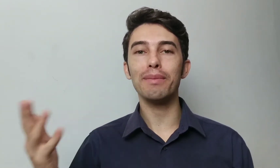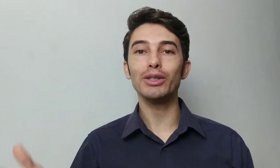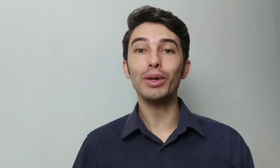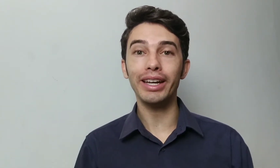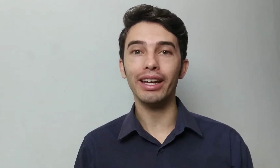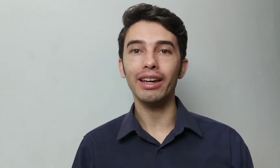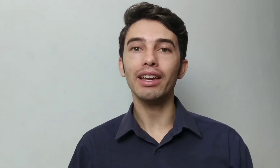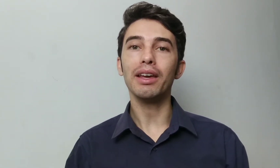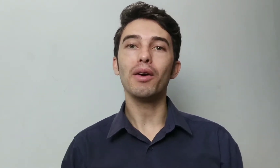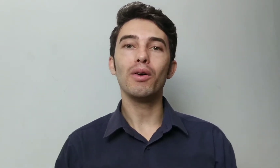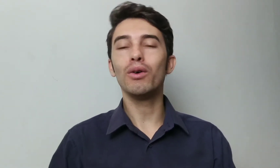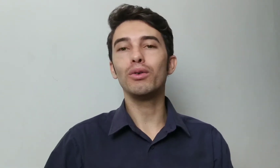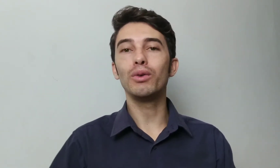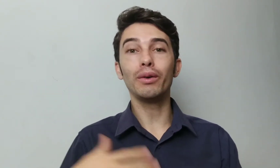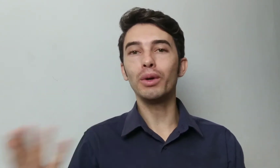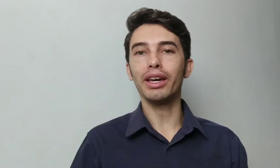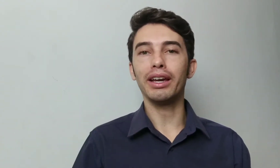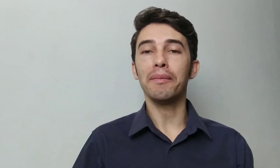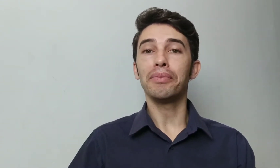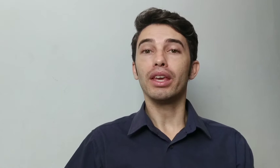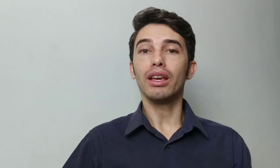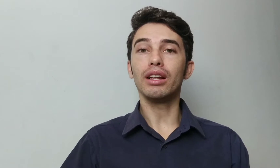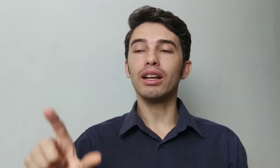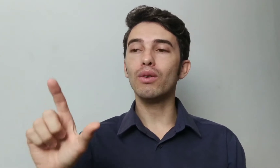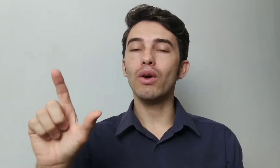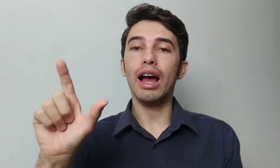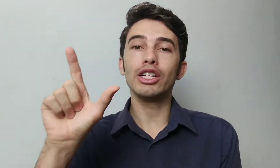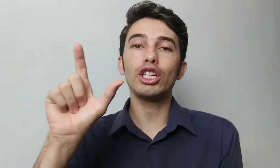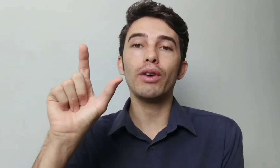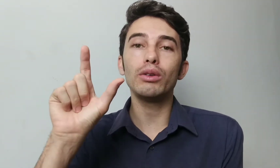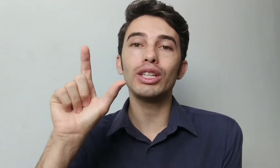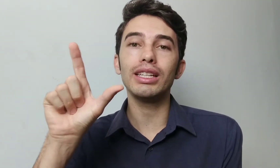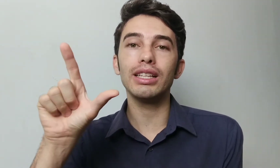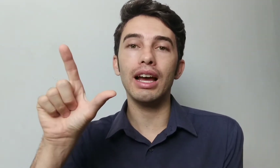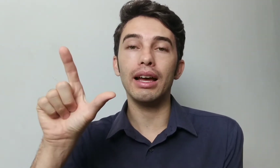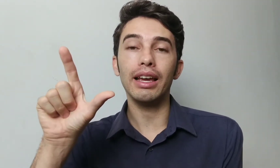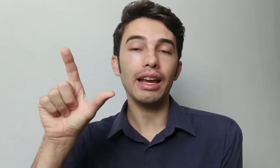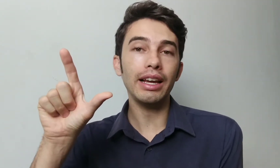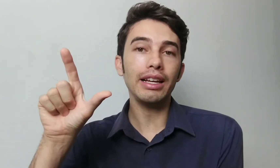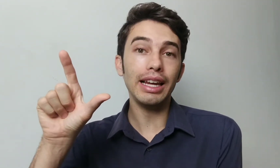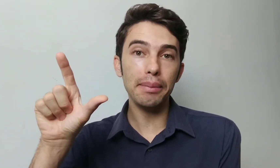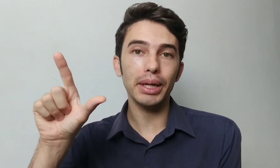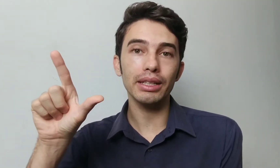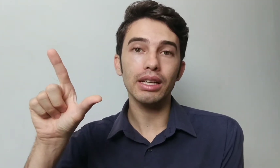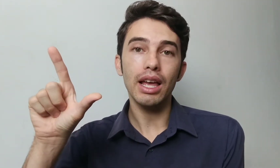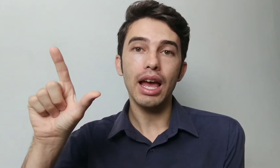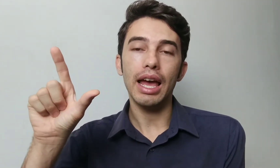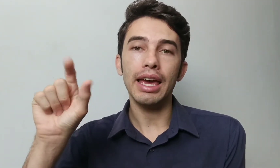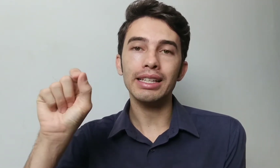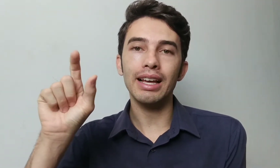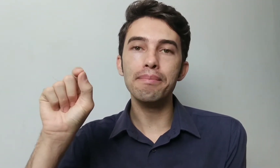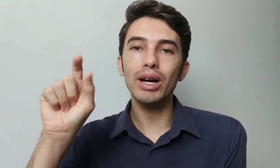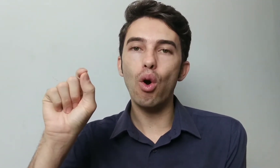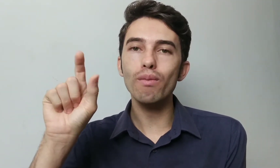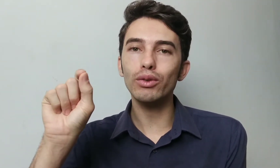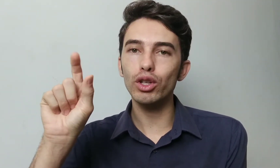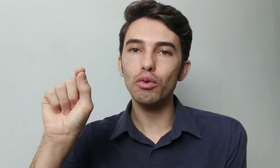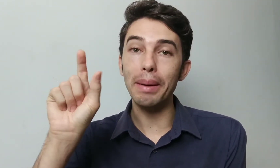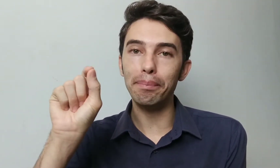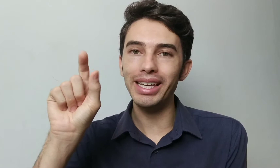o que ou o que. Então, a gente vai utilizar em Libras essa mão como se fosse uma